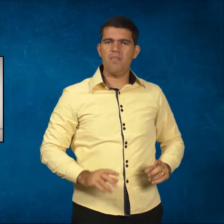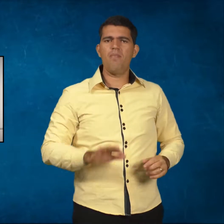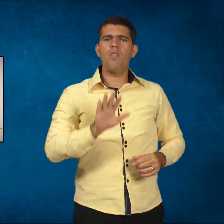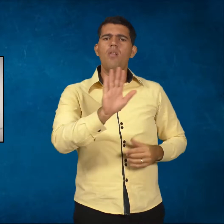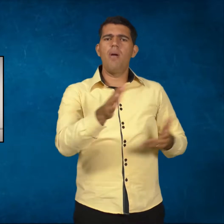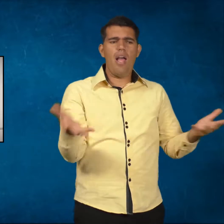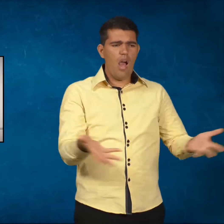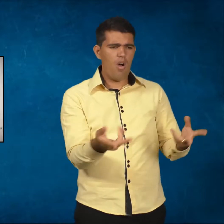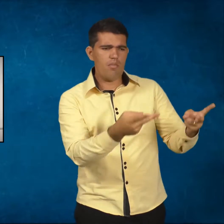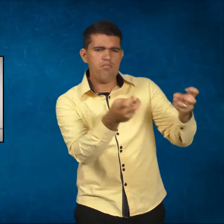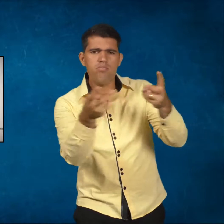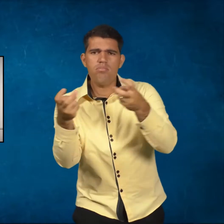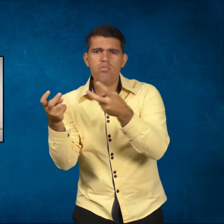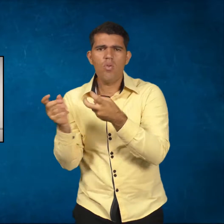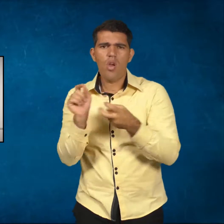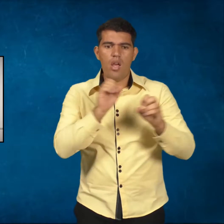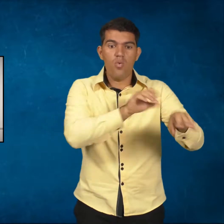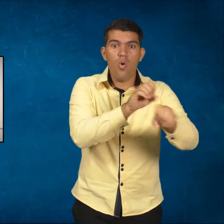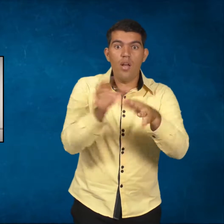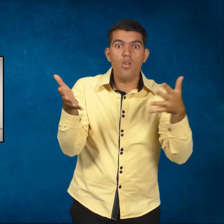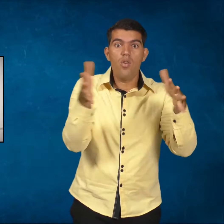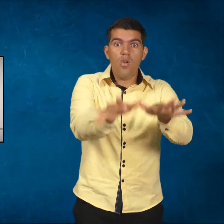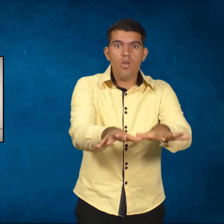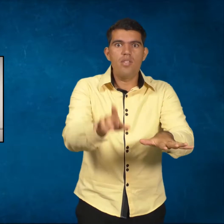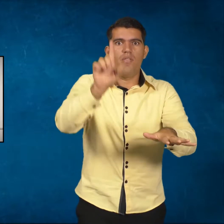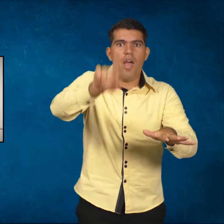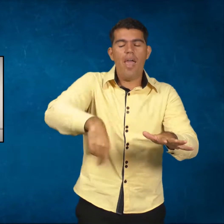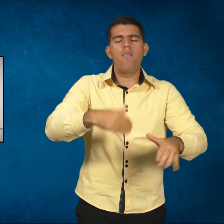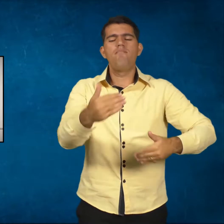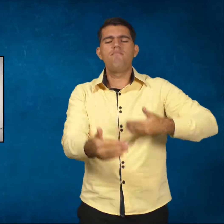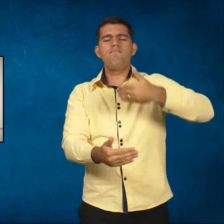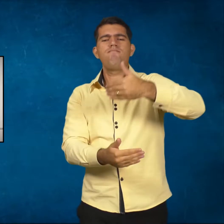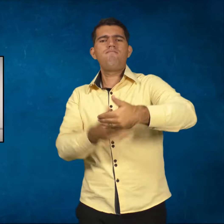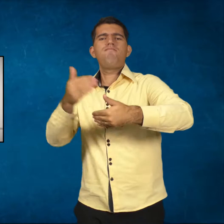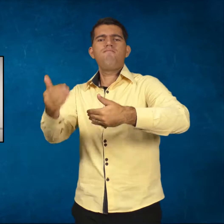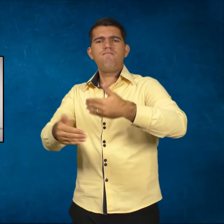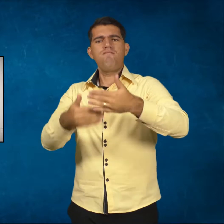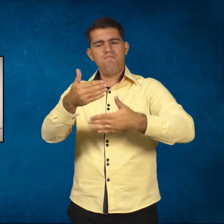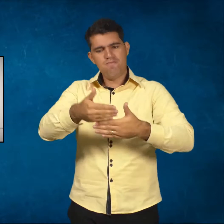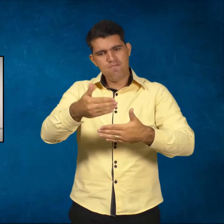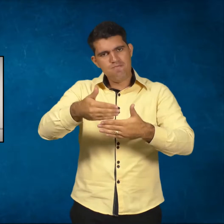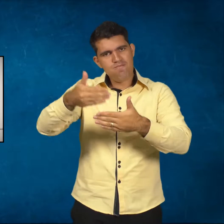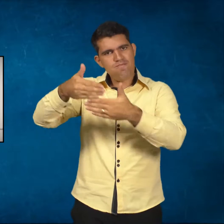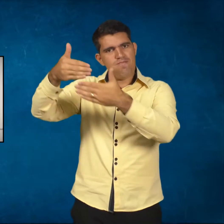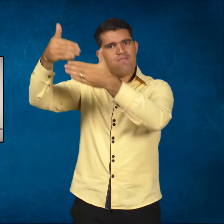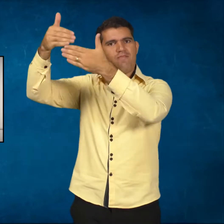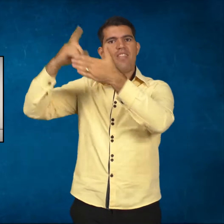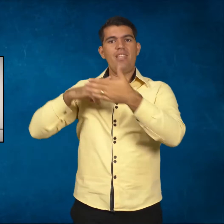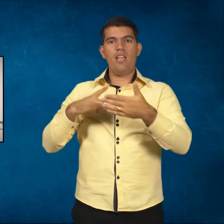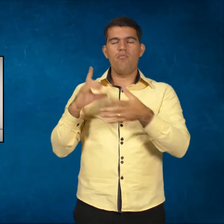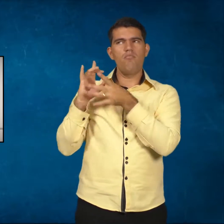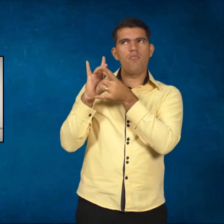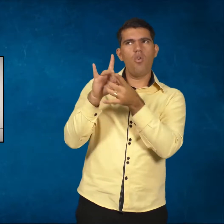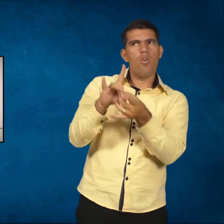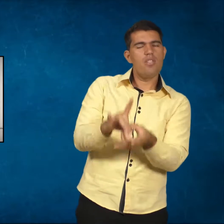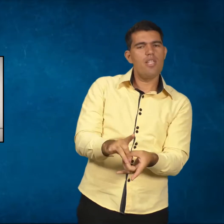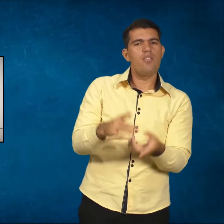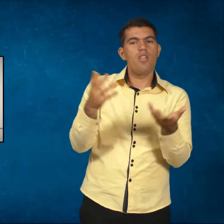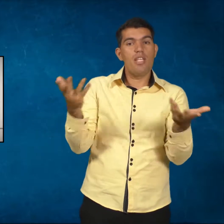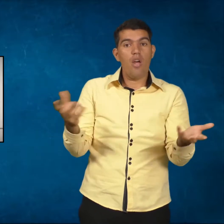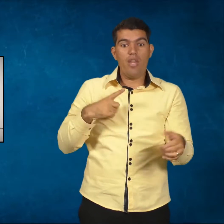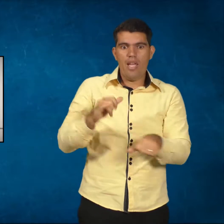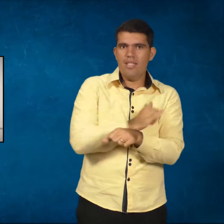Hoje, percebe-se que a educação inclusiva está ainda em processo de constante construção. Nesse contexto,